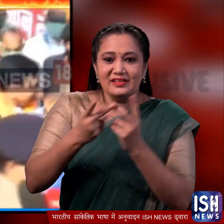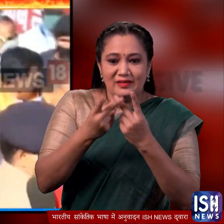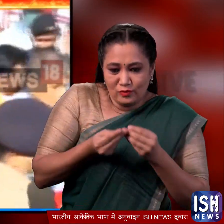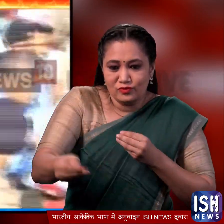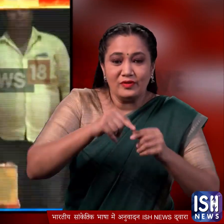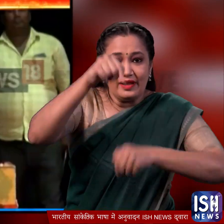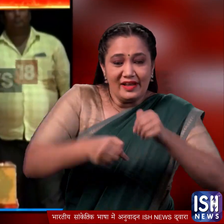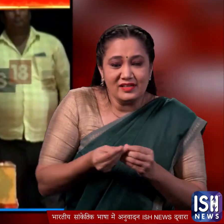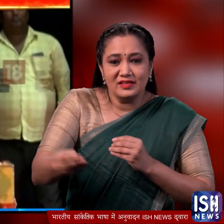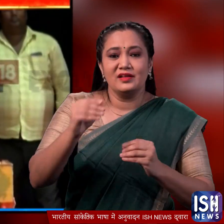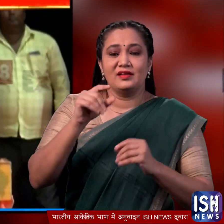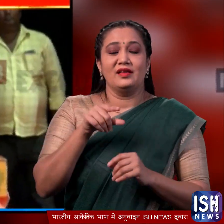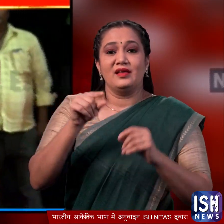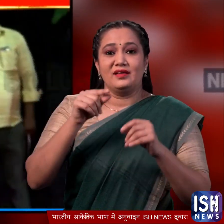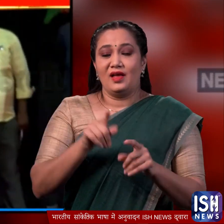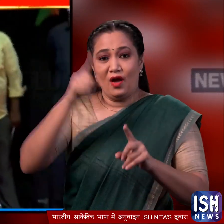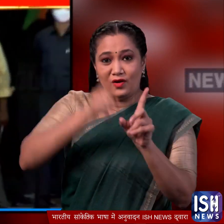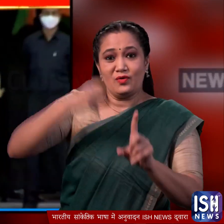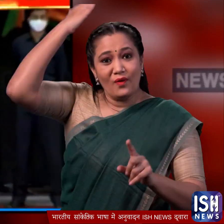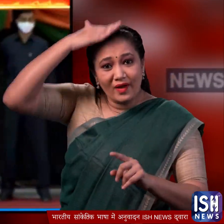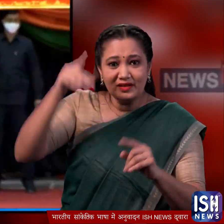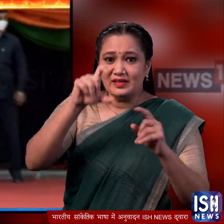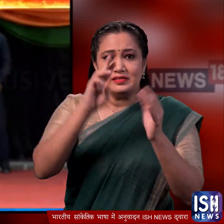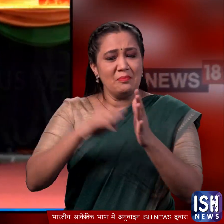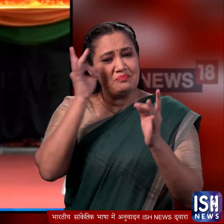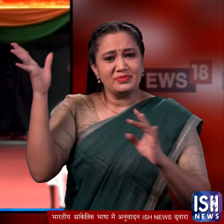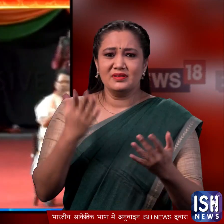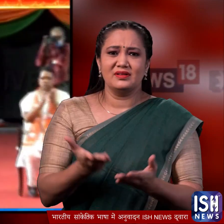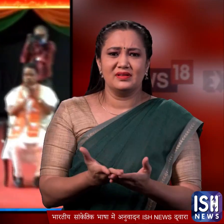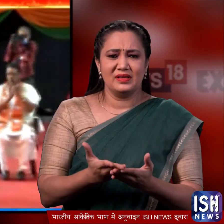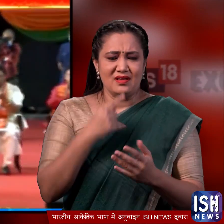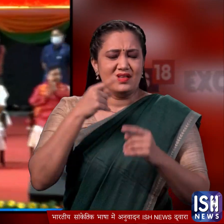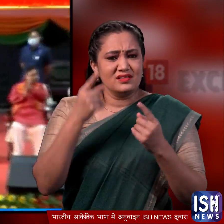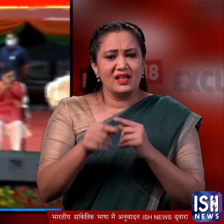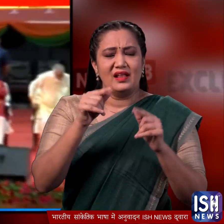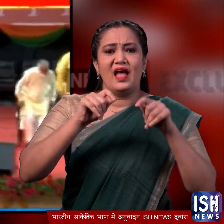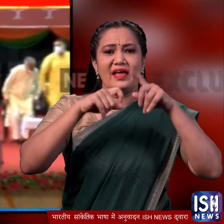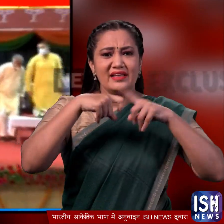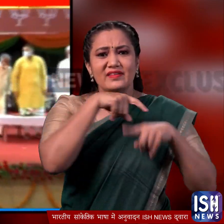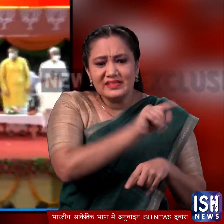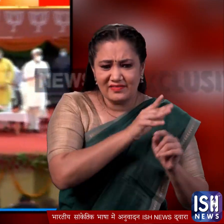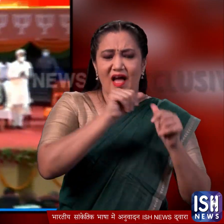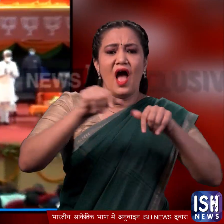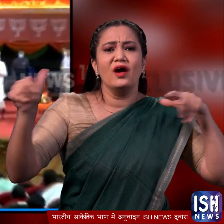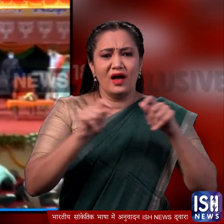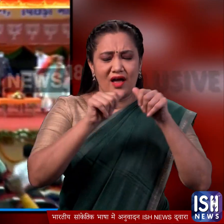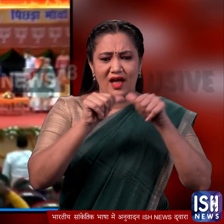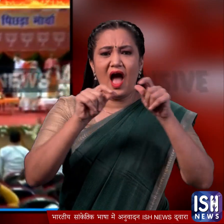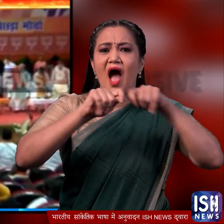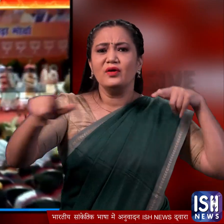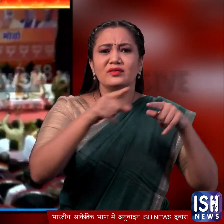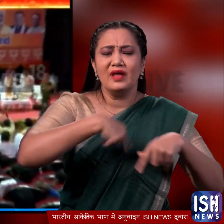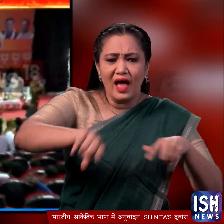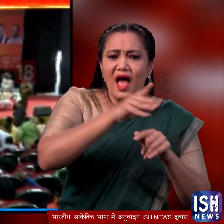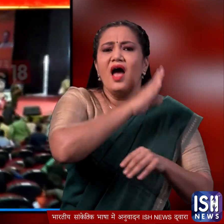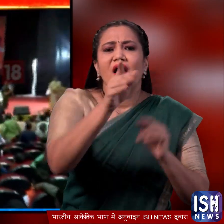से ये बात कही तो राज्य के मुख्यमंत्री योगी आदित्यनाथ उन पर भड़क गए और उन्होंने आरोप लगाया कि केजरीवाल का अयोध्या दौरा चुनावी